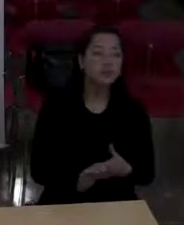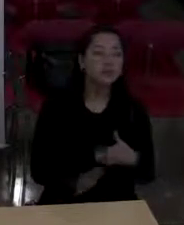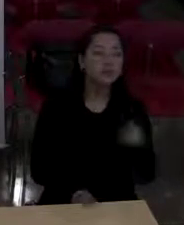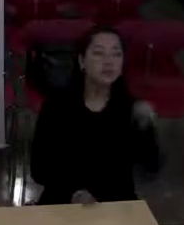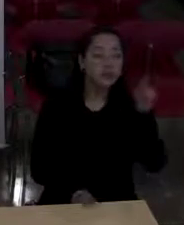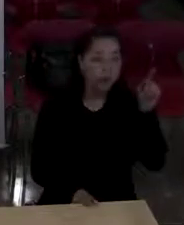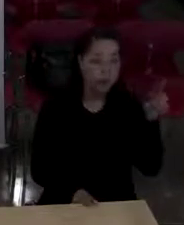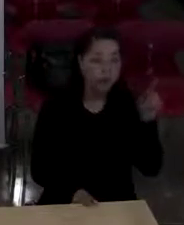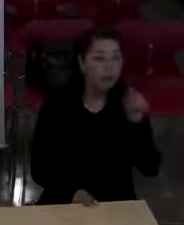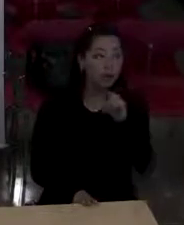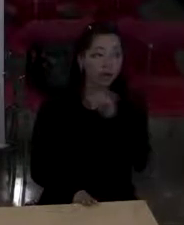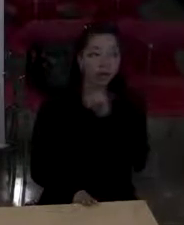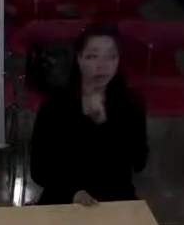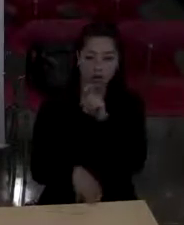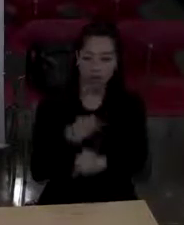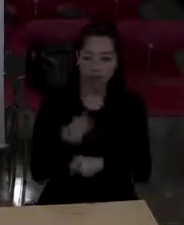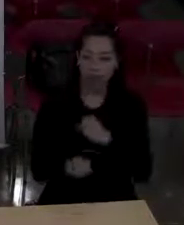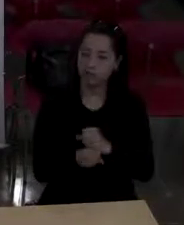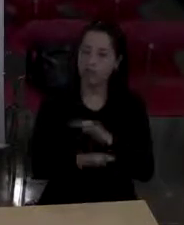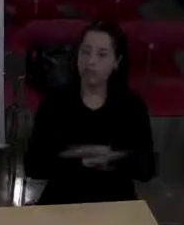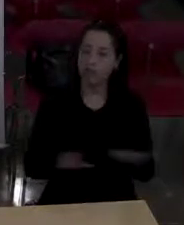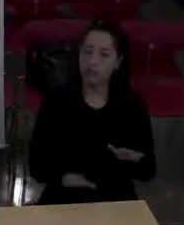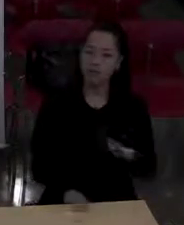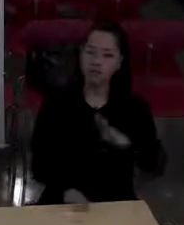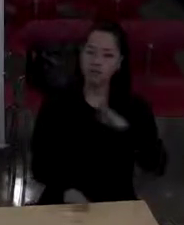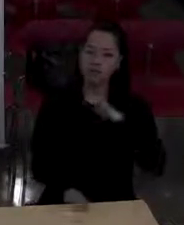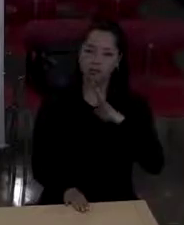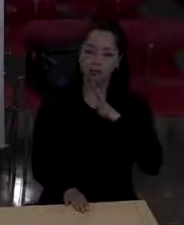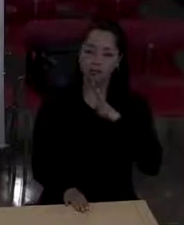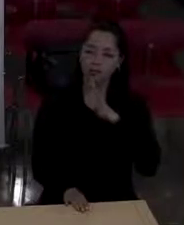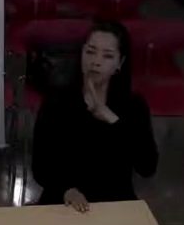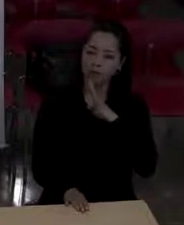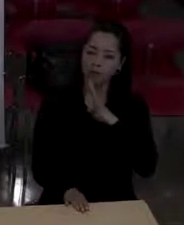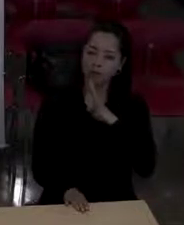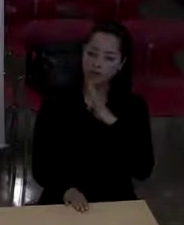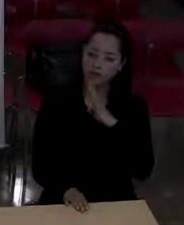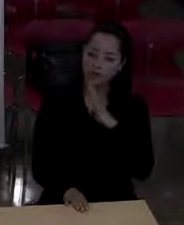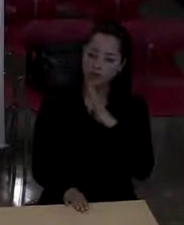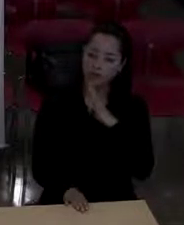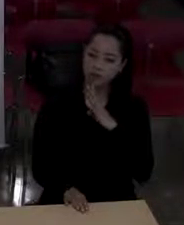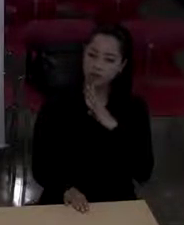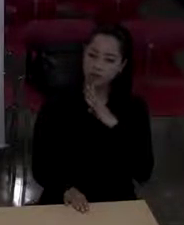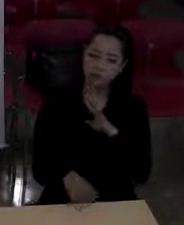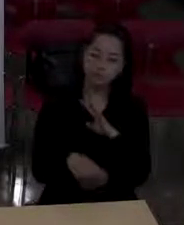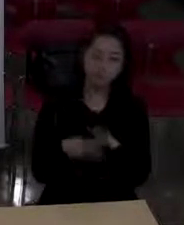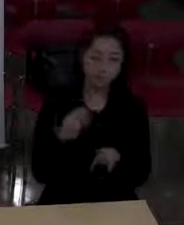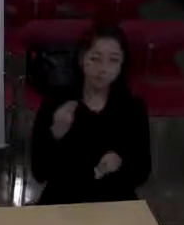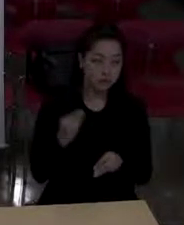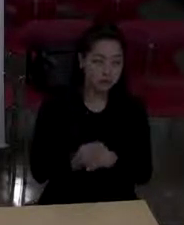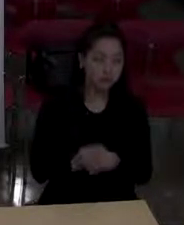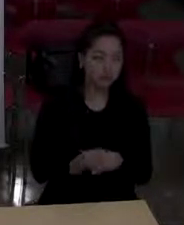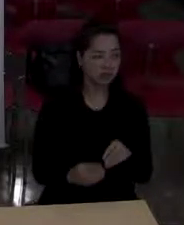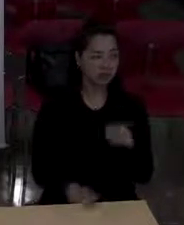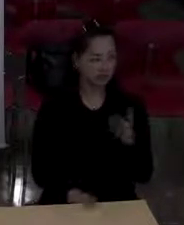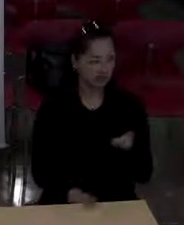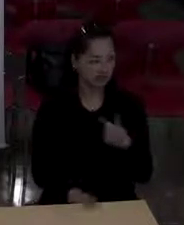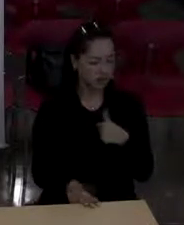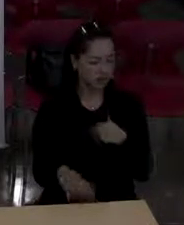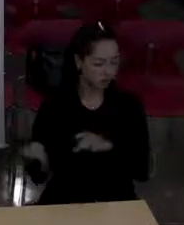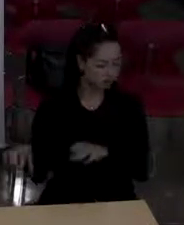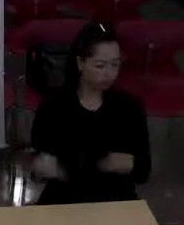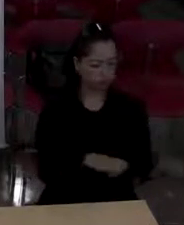esa lengua, la que tengan, y empiezan a monitorear de una manera indirecta el hecho de saber cómo voy a